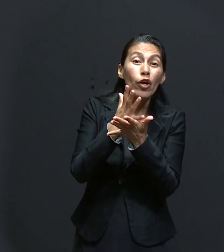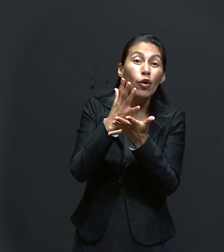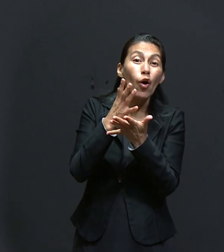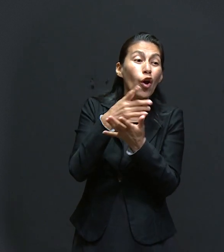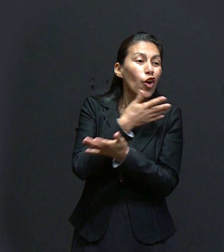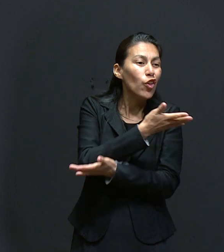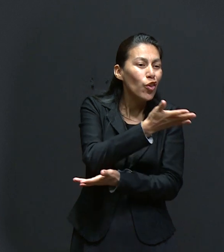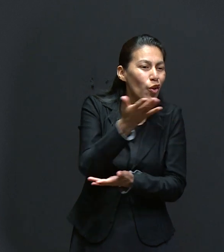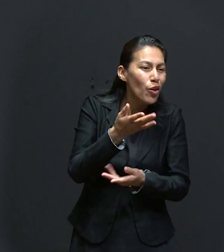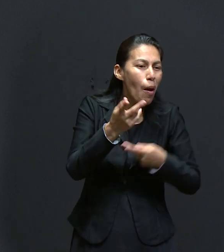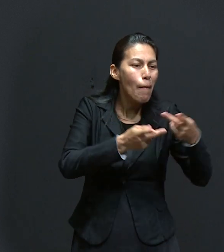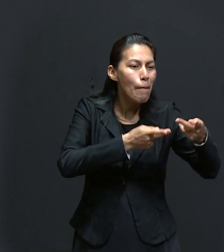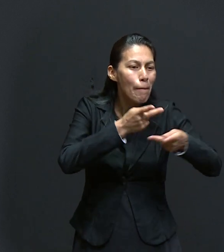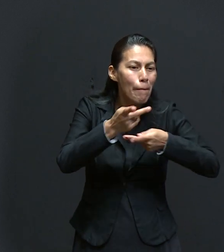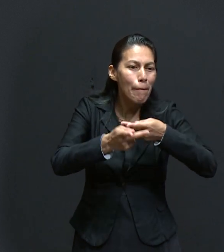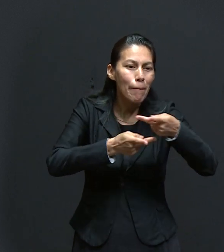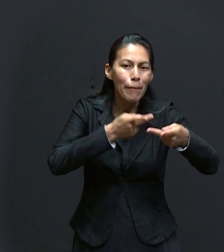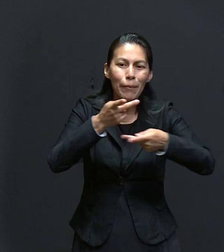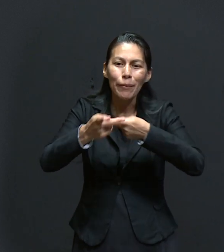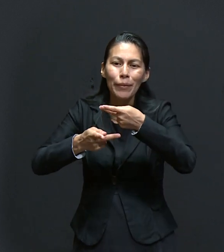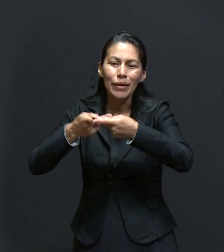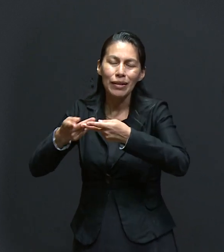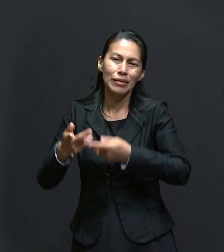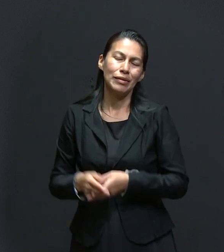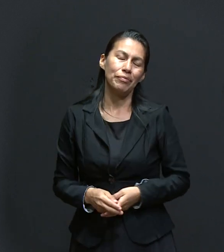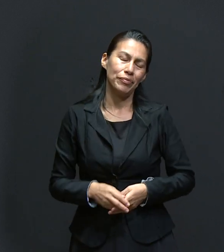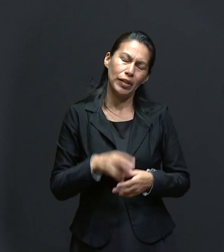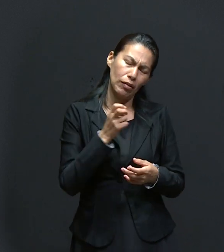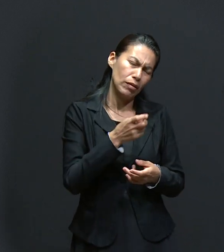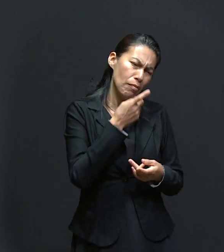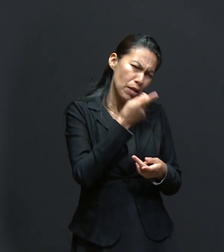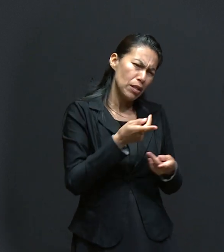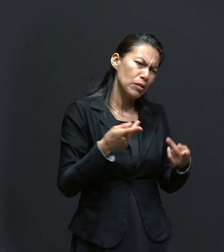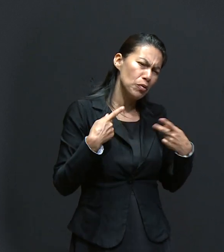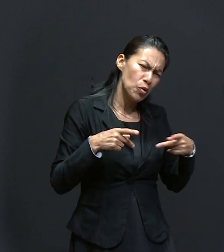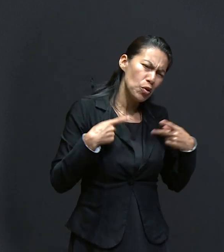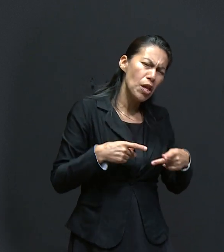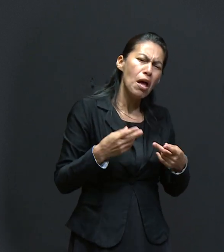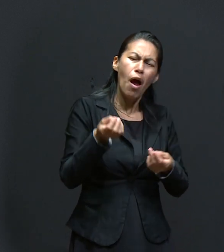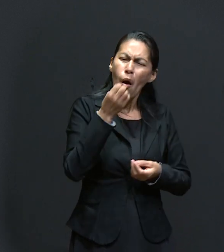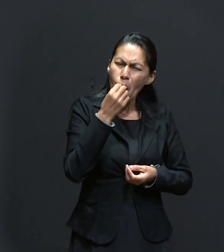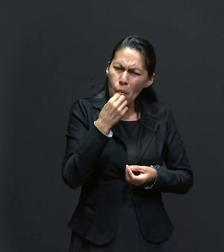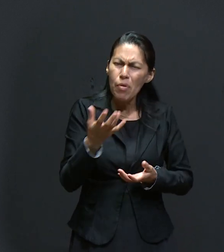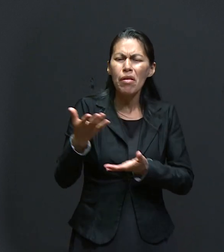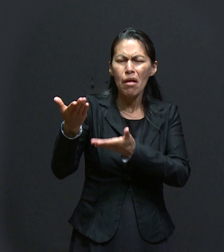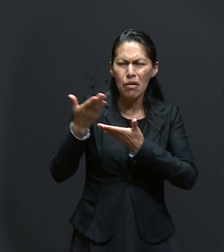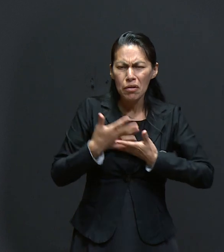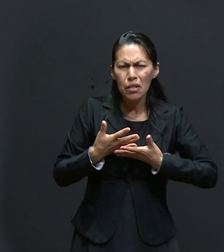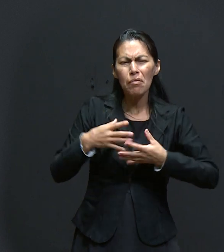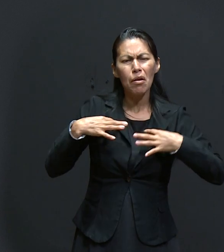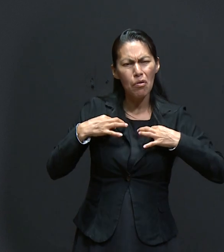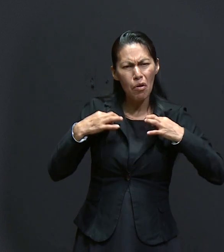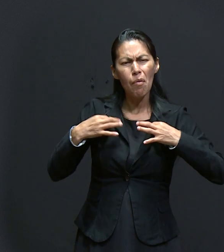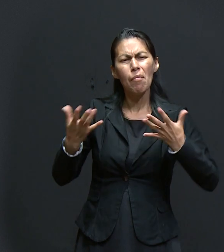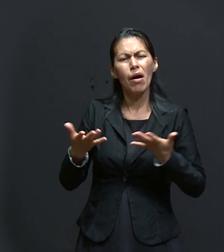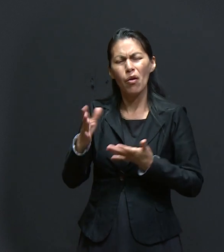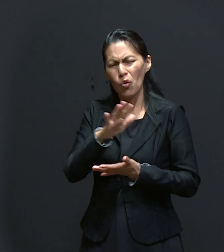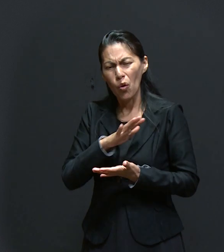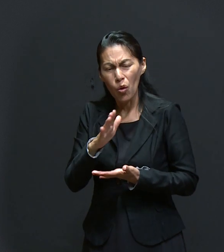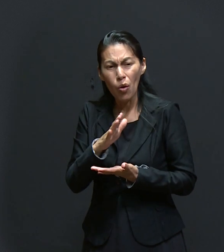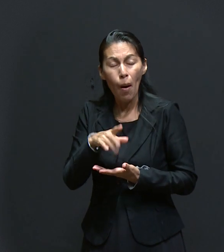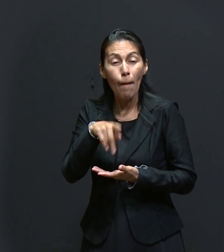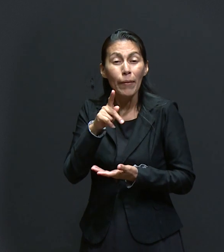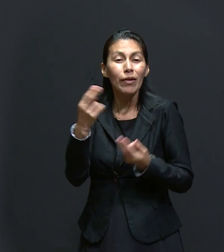es evidencia que no solamente llega pan diario pero también pan espiritual y si una persona